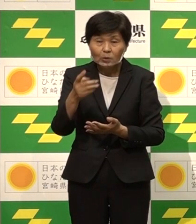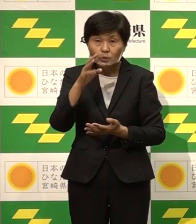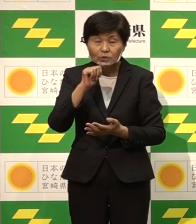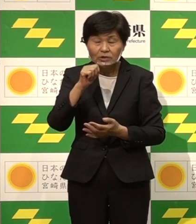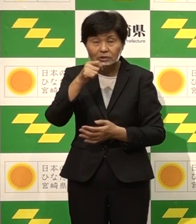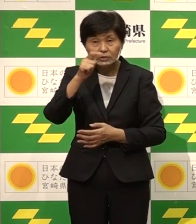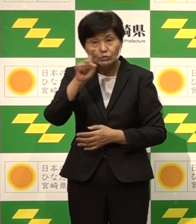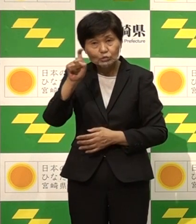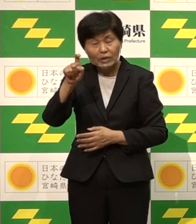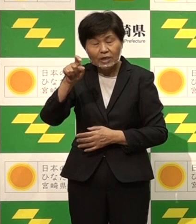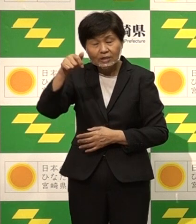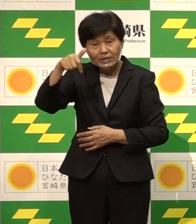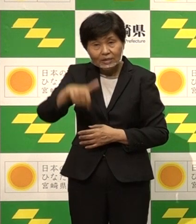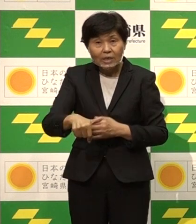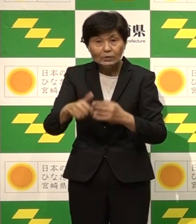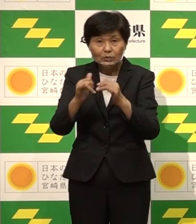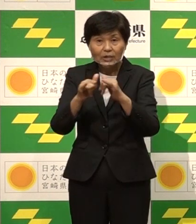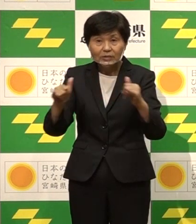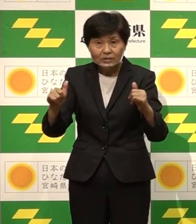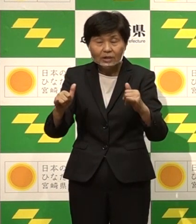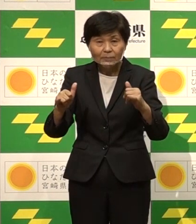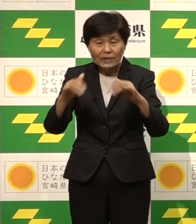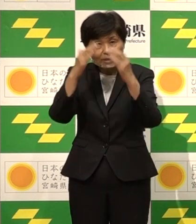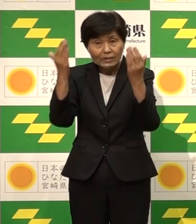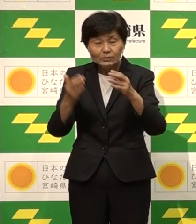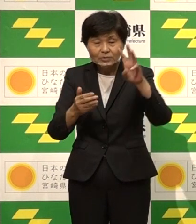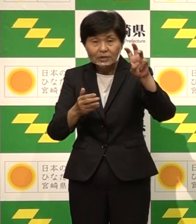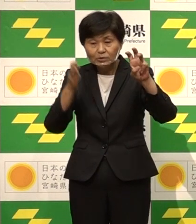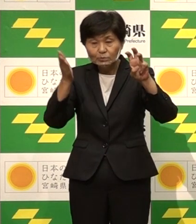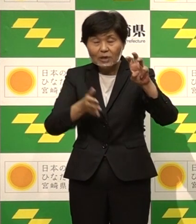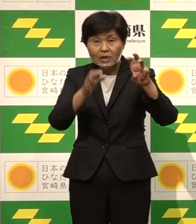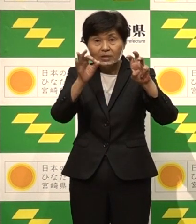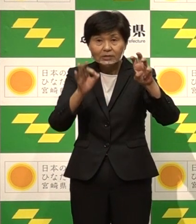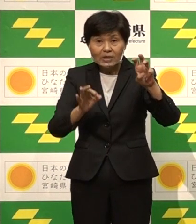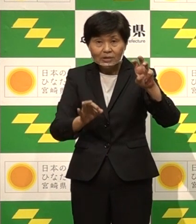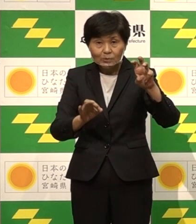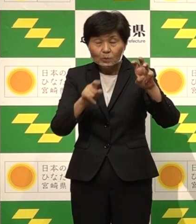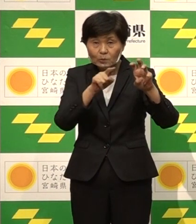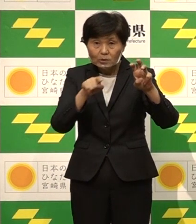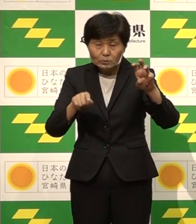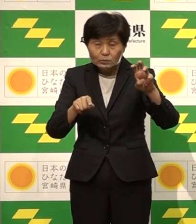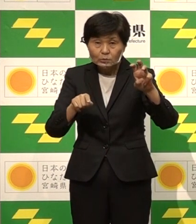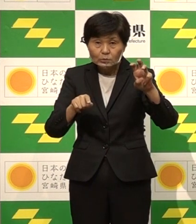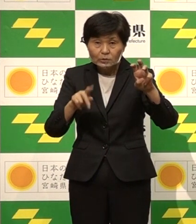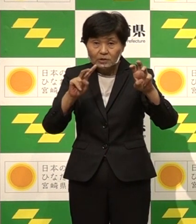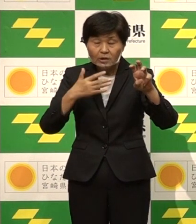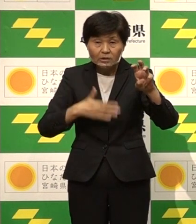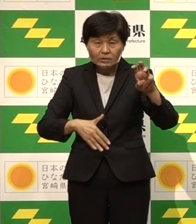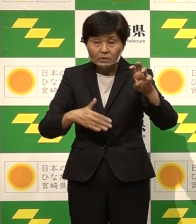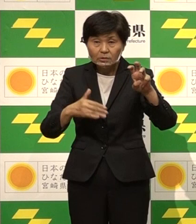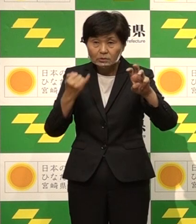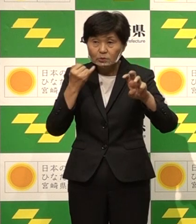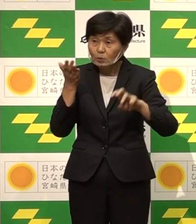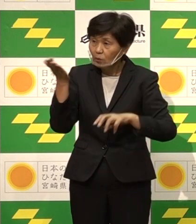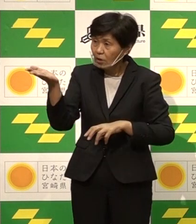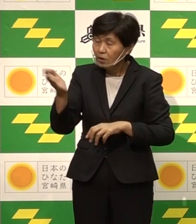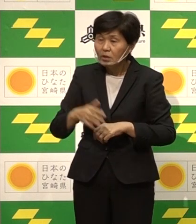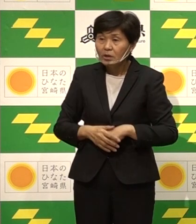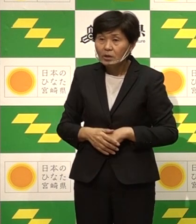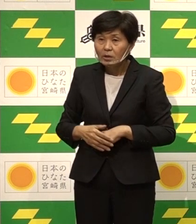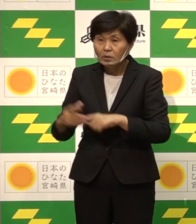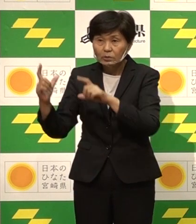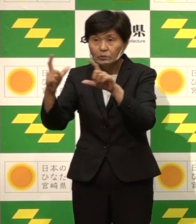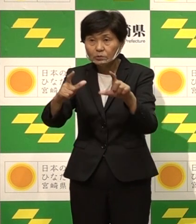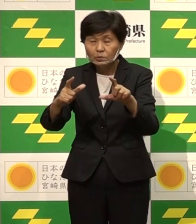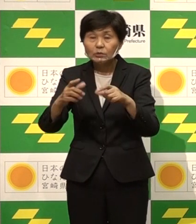予想 30% を占めているっていう状況につながっているという理解でよろしいでしょうか。 はい、見込み